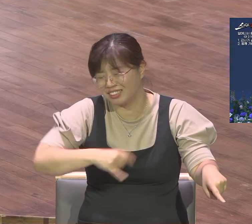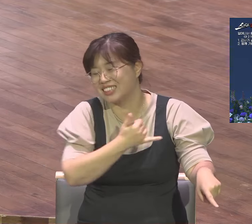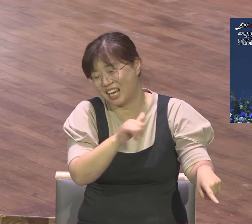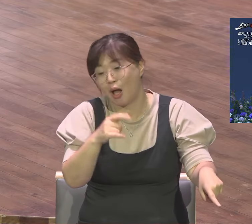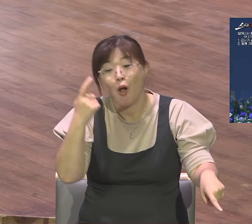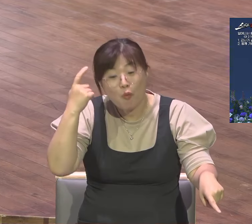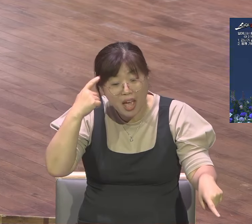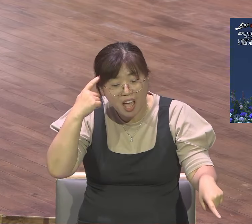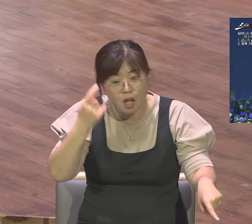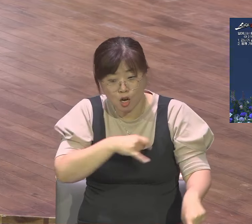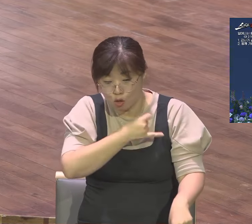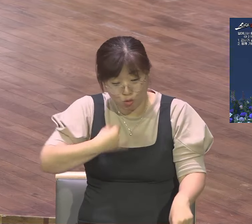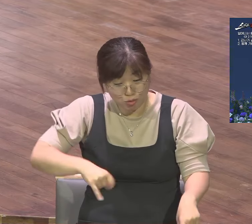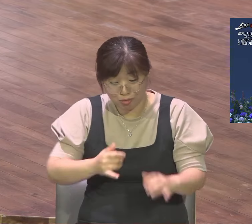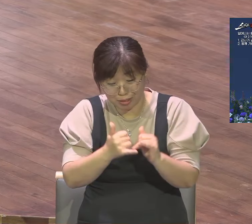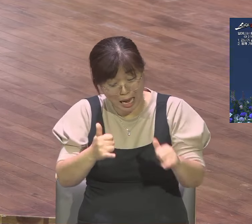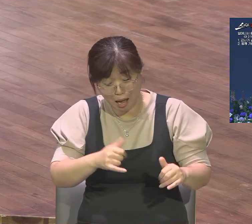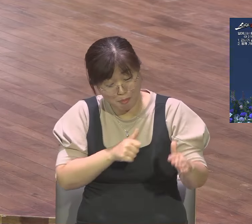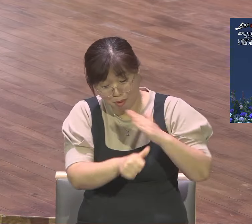이 세 선수가요.